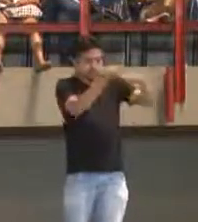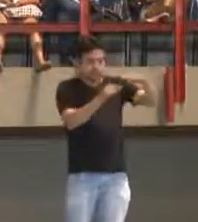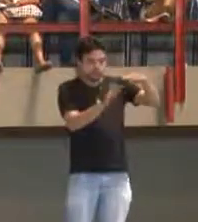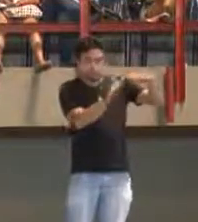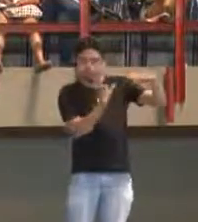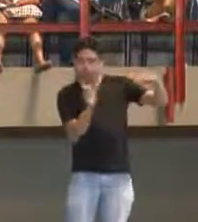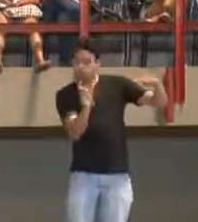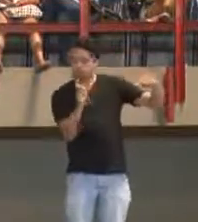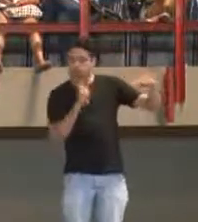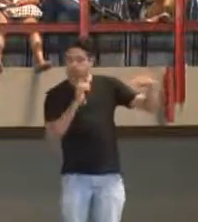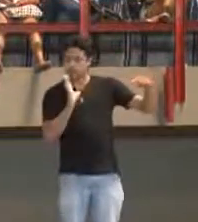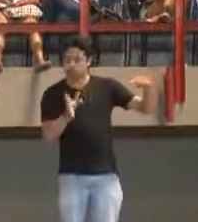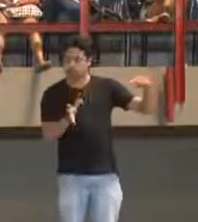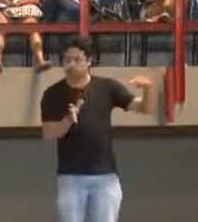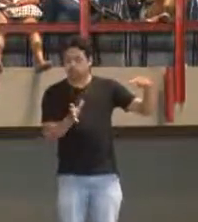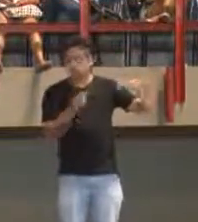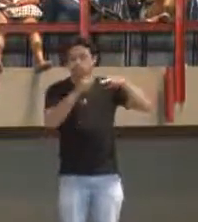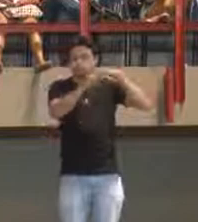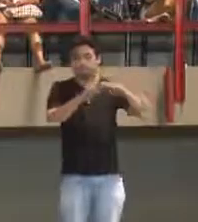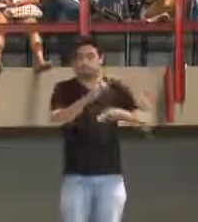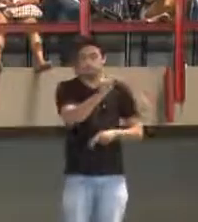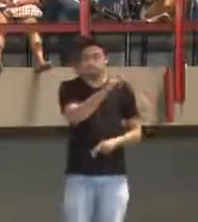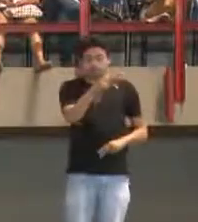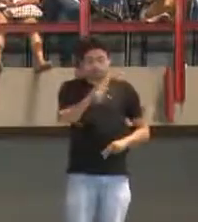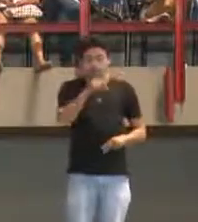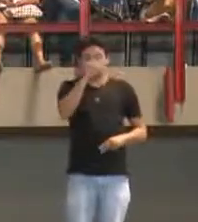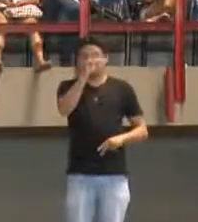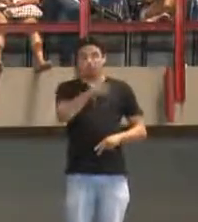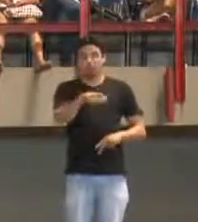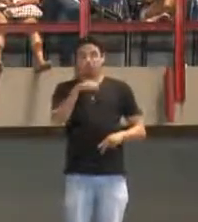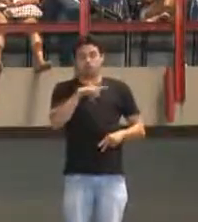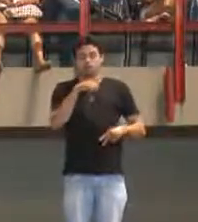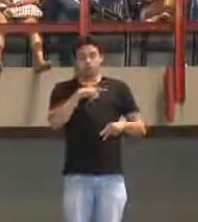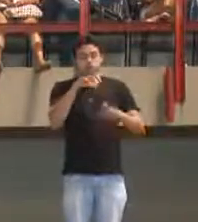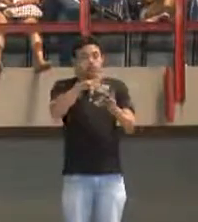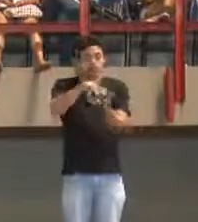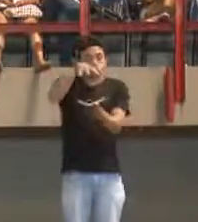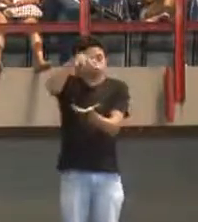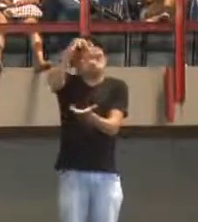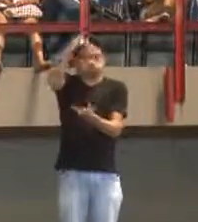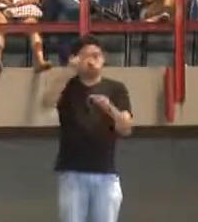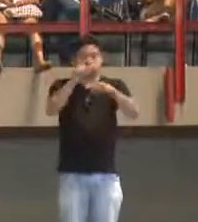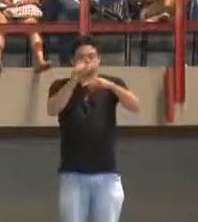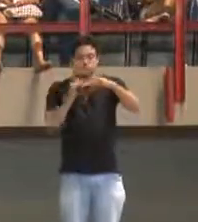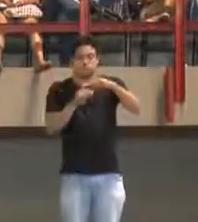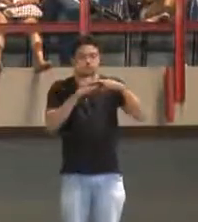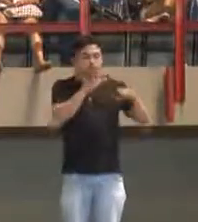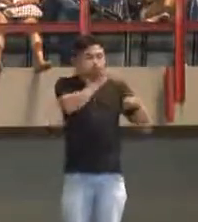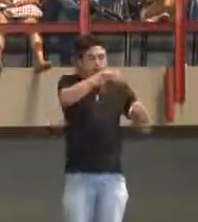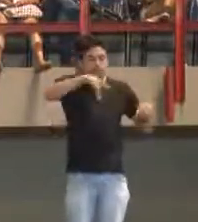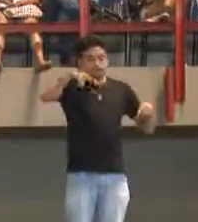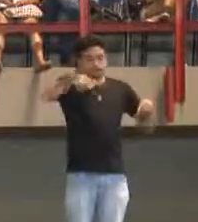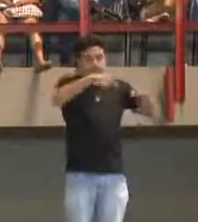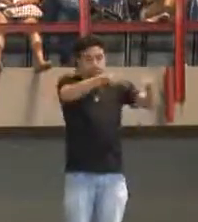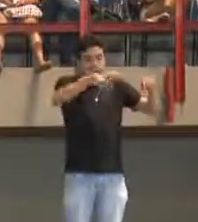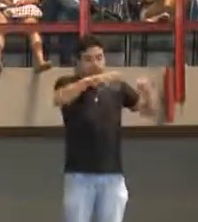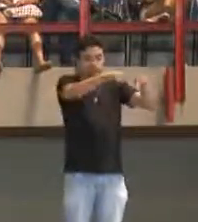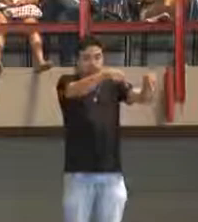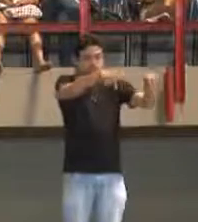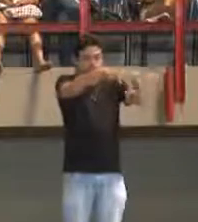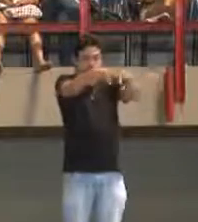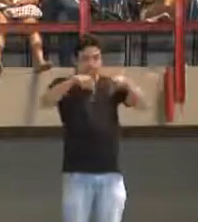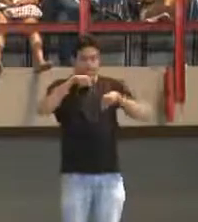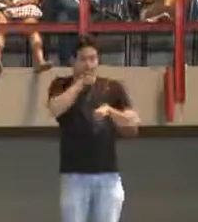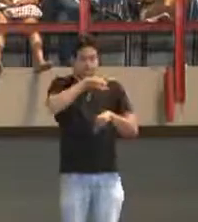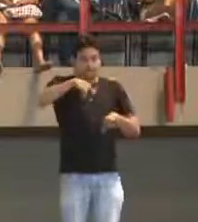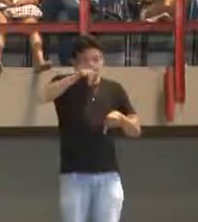ó, que a área vai ser a produção dividido pela produtividade. Ok? Eu